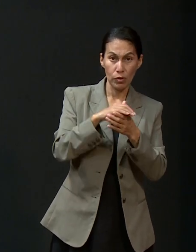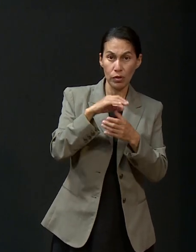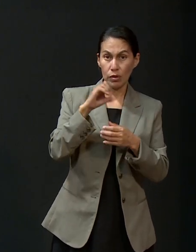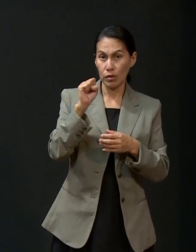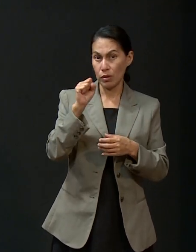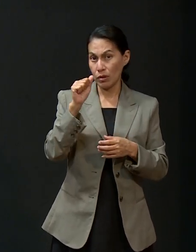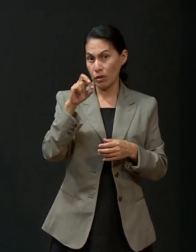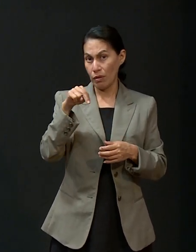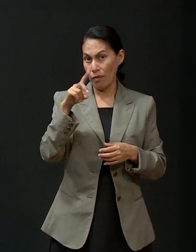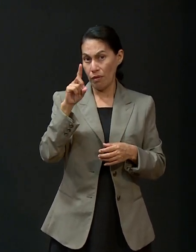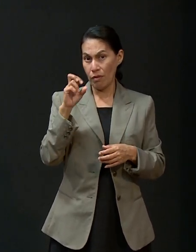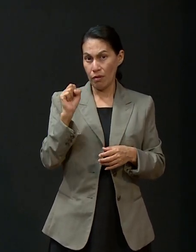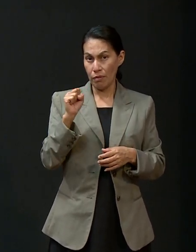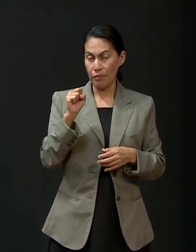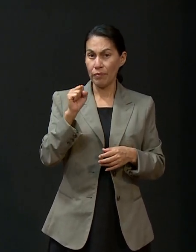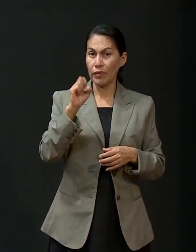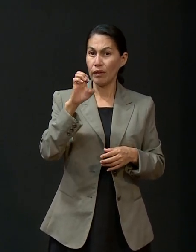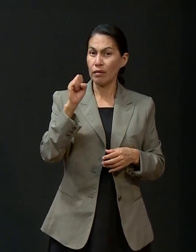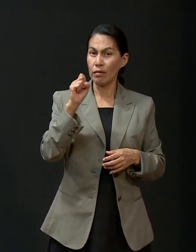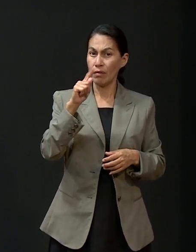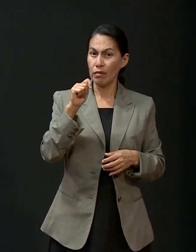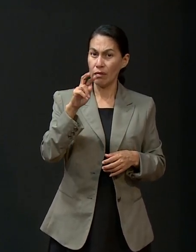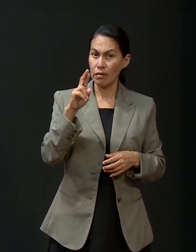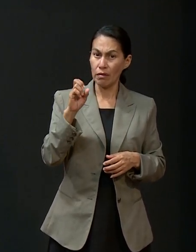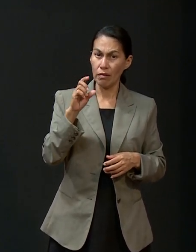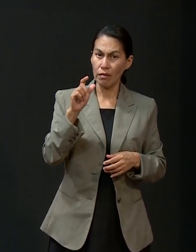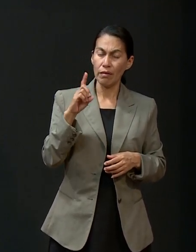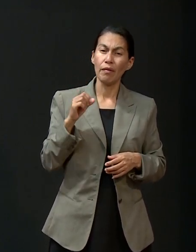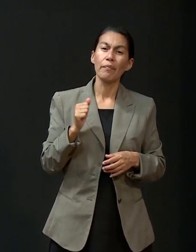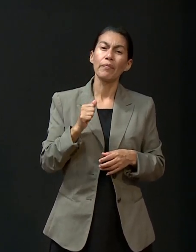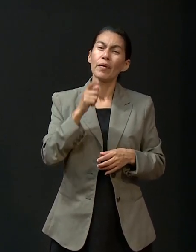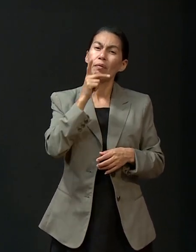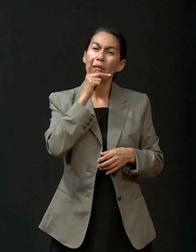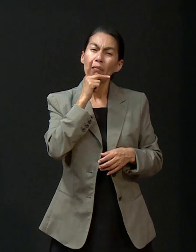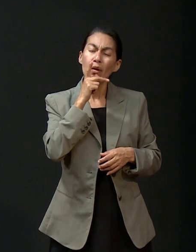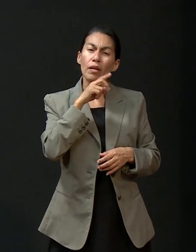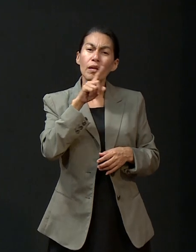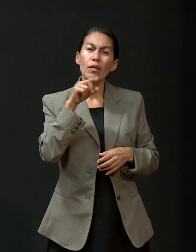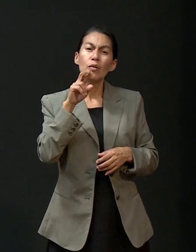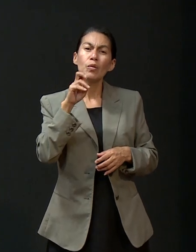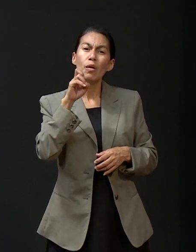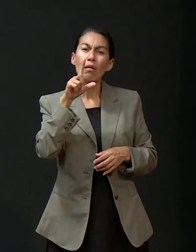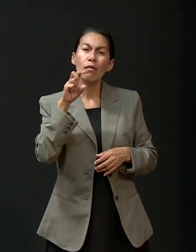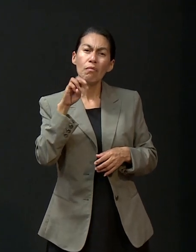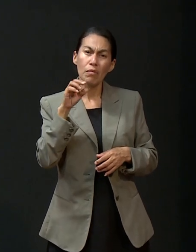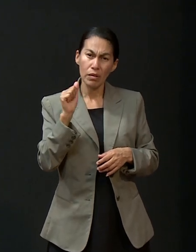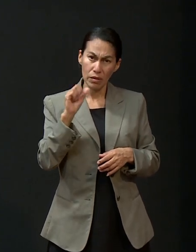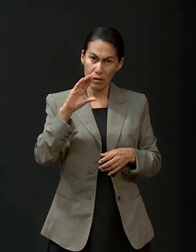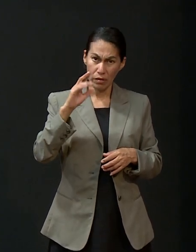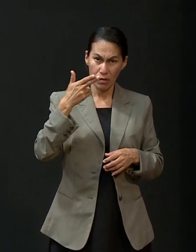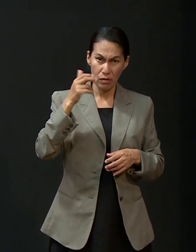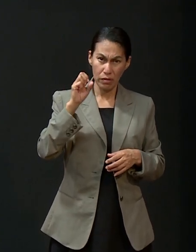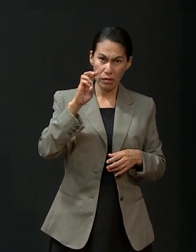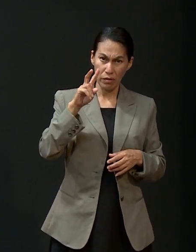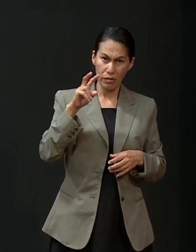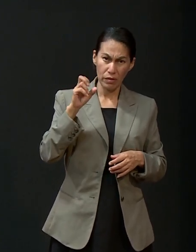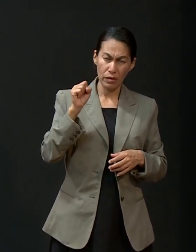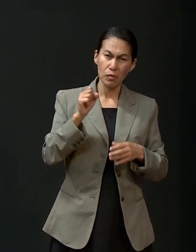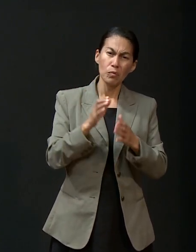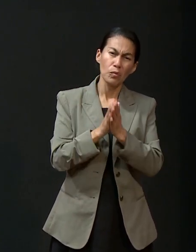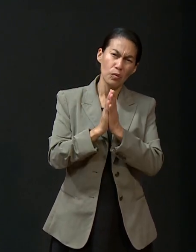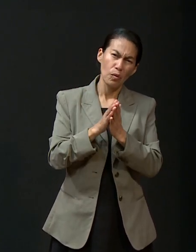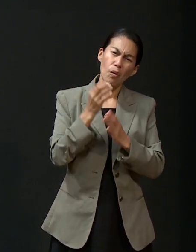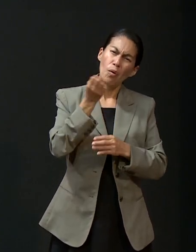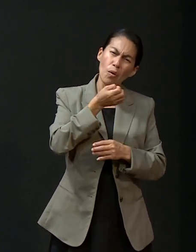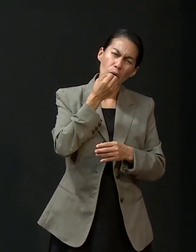Domínguez y Sandra Estrada El papá de Zulema Chávez Nos acaba de comunicar Que oremos por